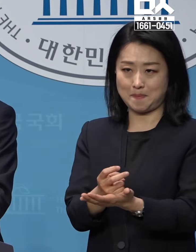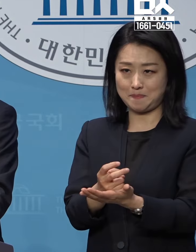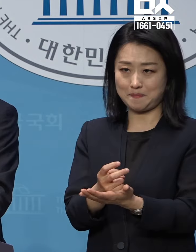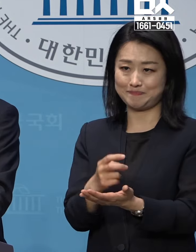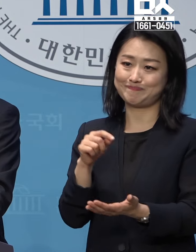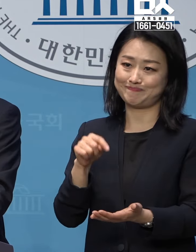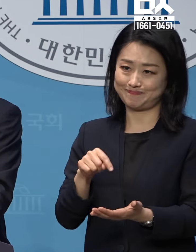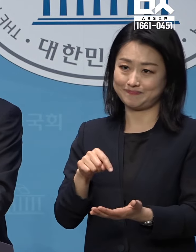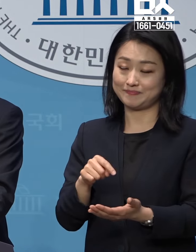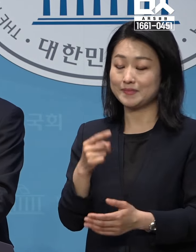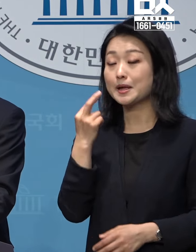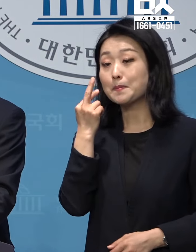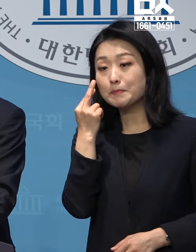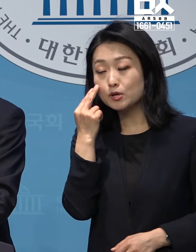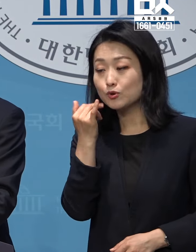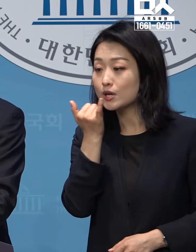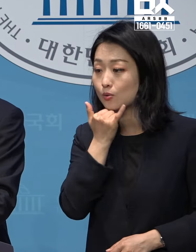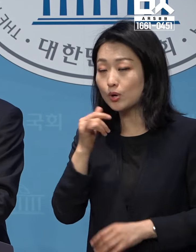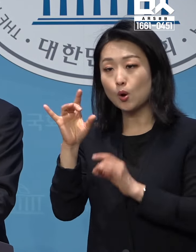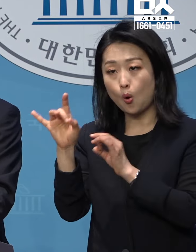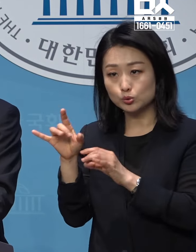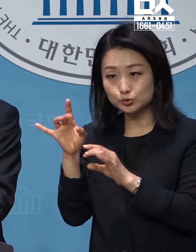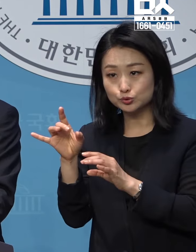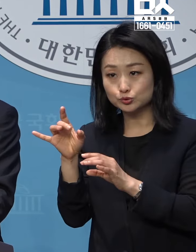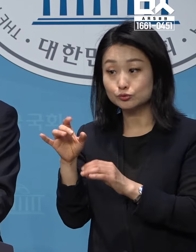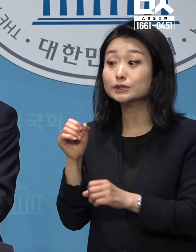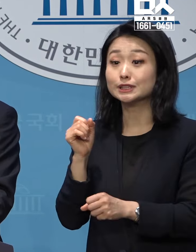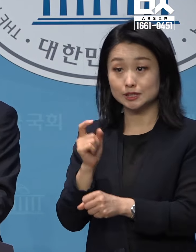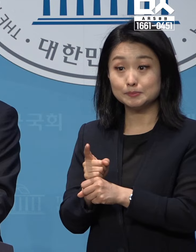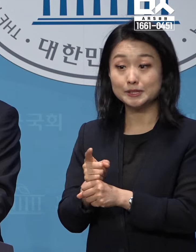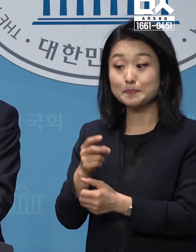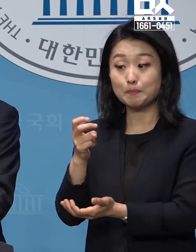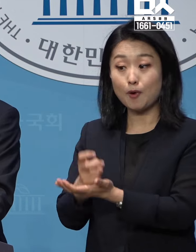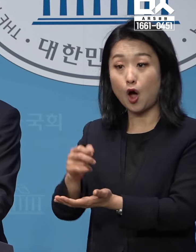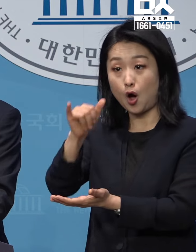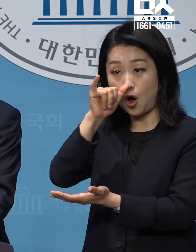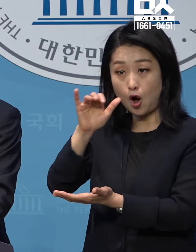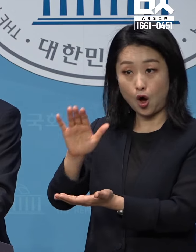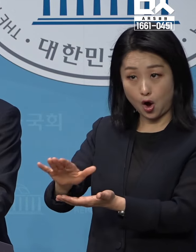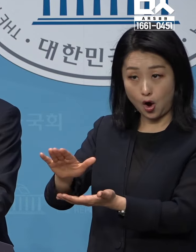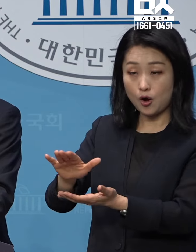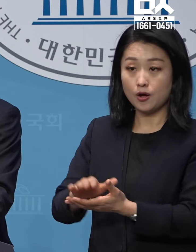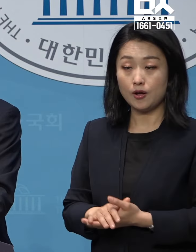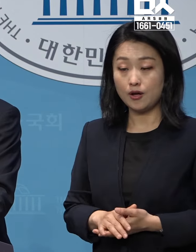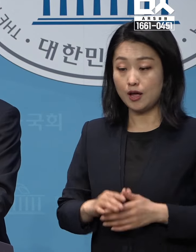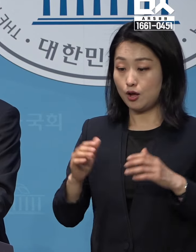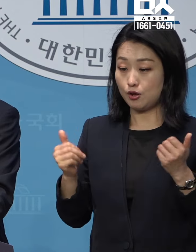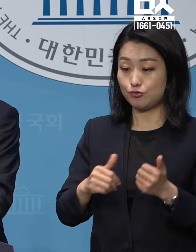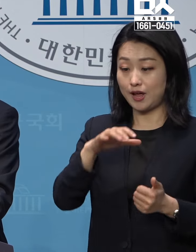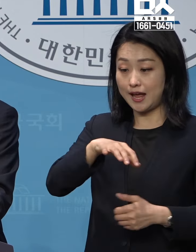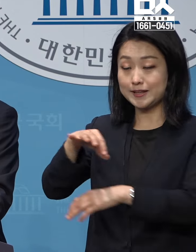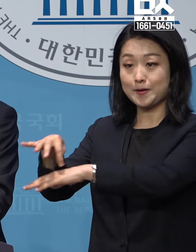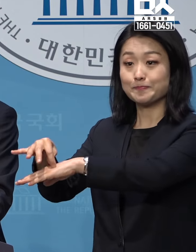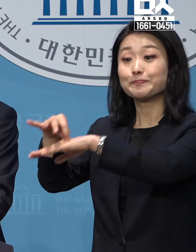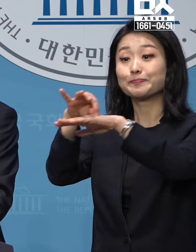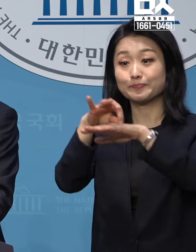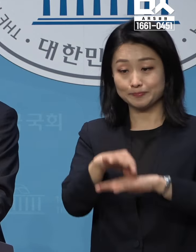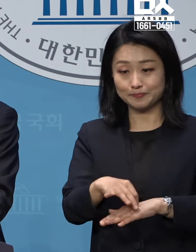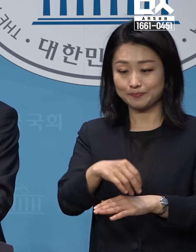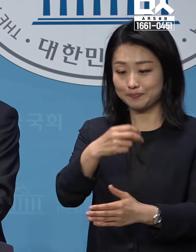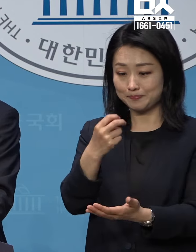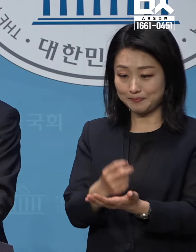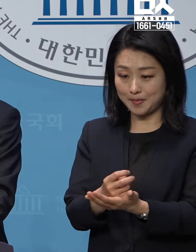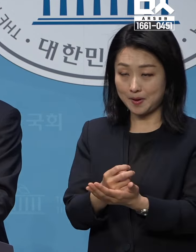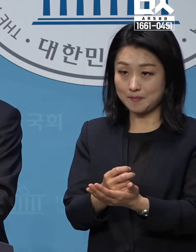됩니다. 미국과 독일, 호주 등에서 이미 시행하고 있습니다. 우리 국회에서도 같은 내용을 담은